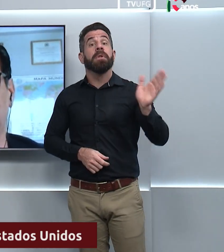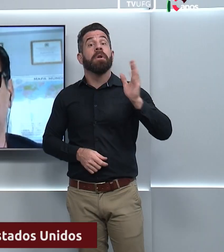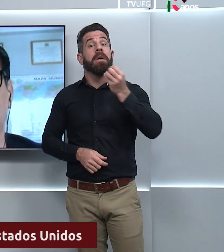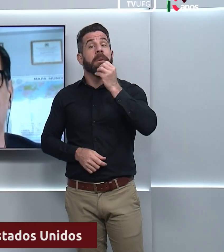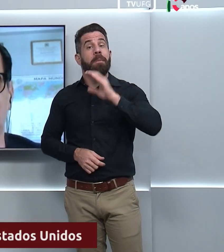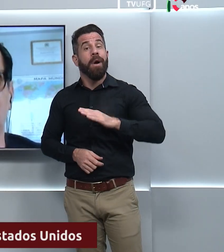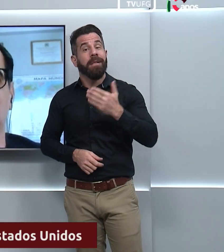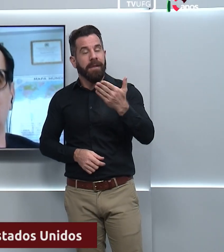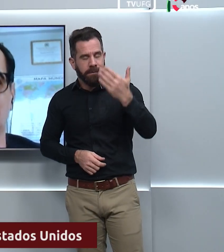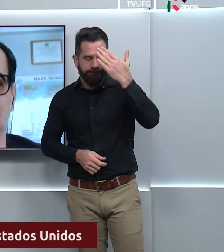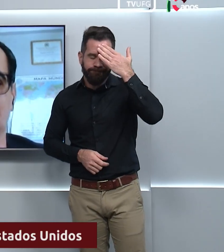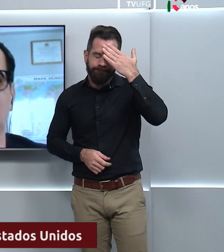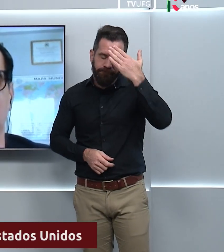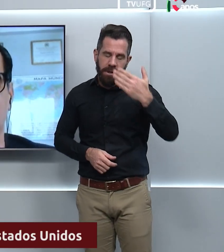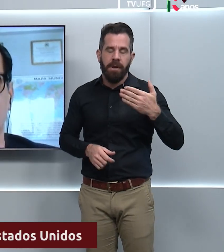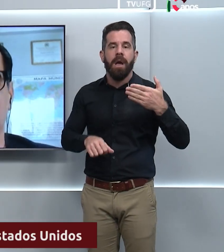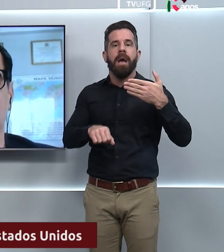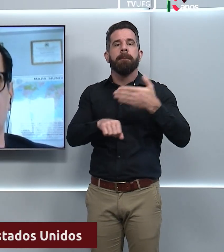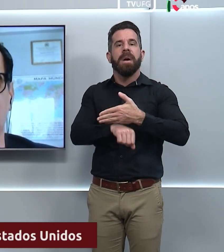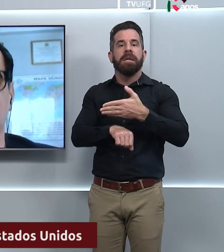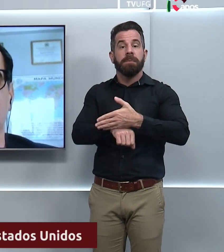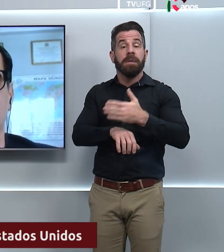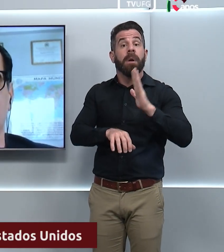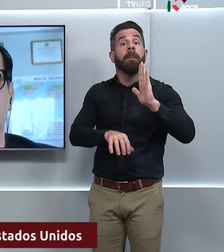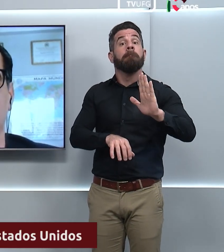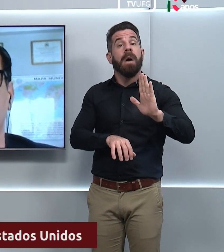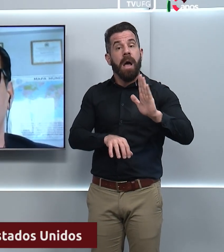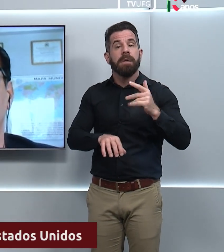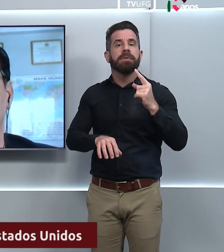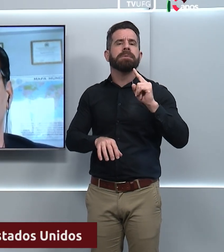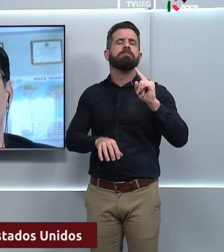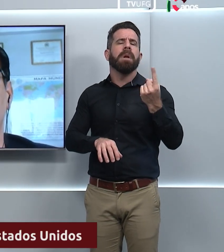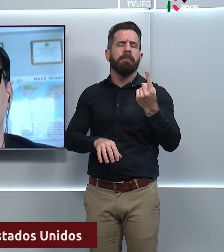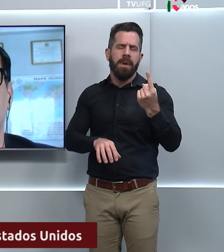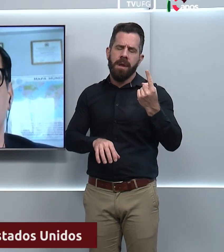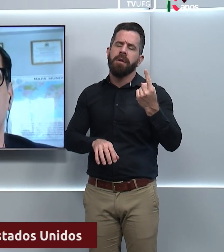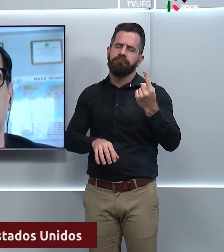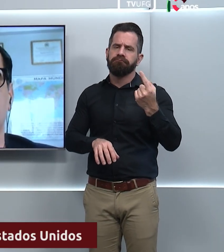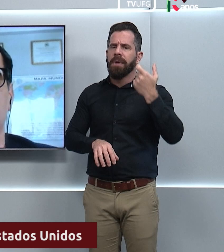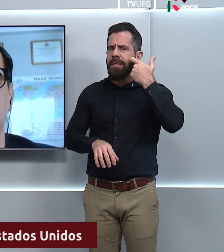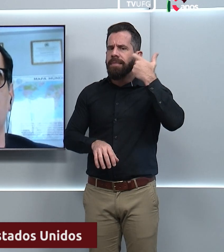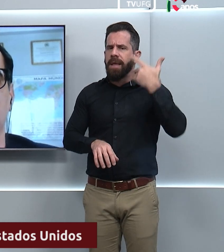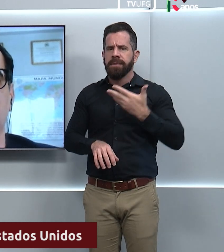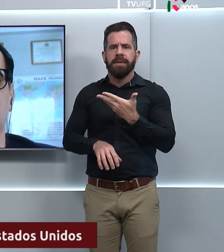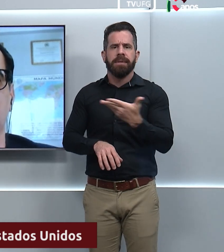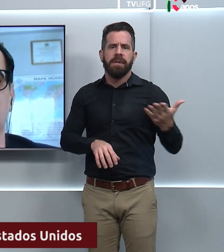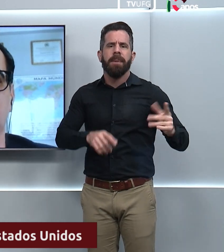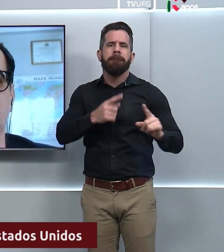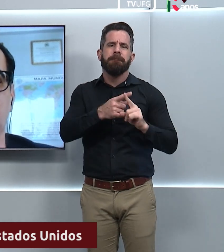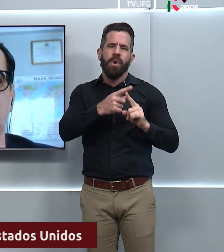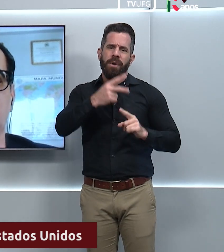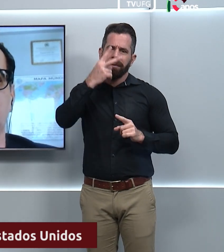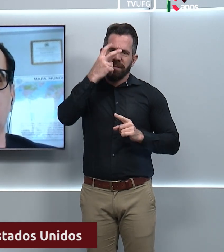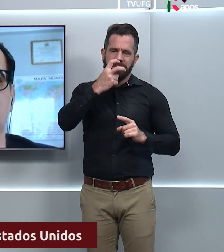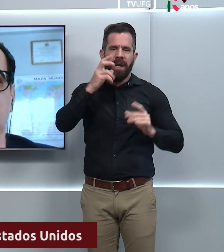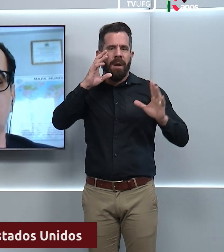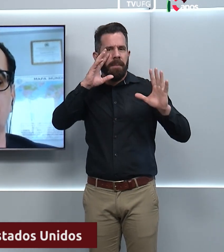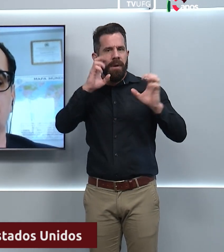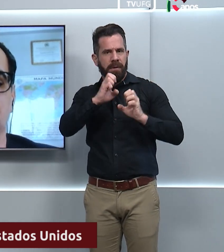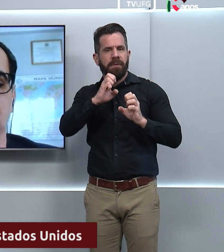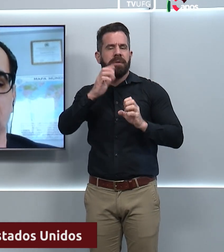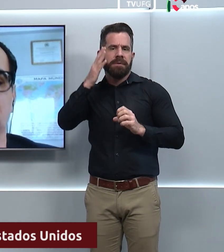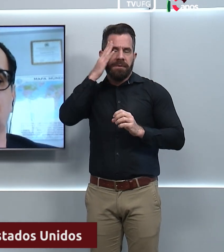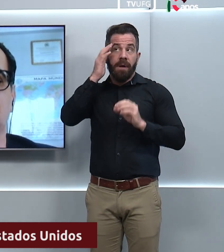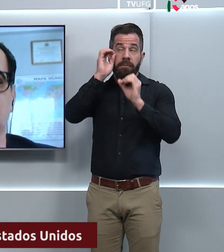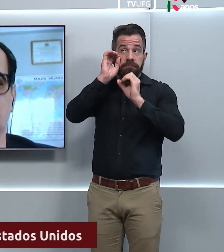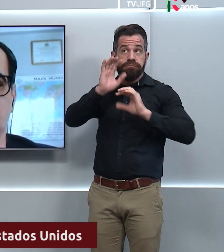muito obrigada pela sua participação. Mas antes da gente ir direto ao assunto, eu gostaria que o senhor se descrevesse para que o nosso público cego e de baixa